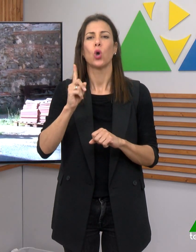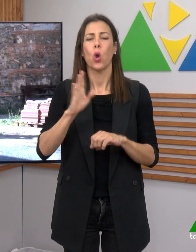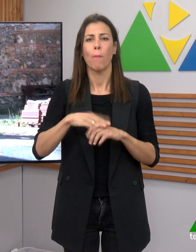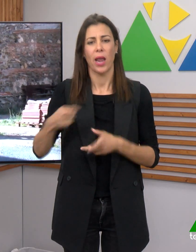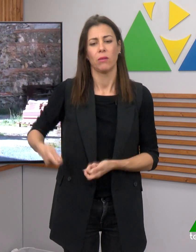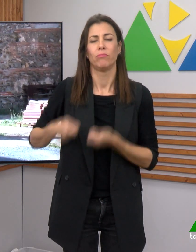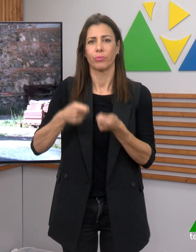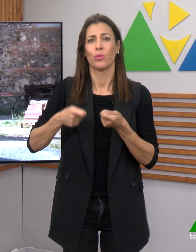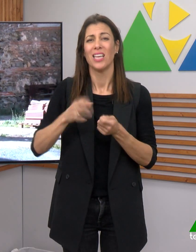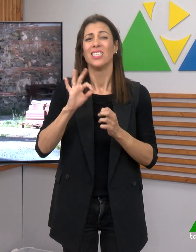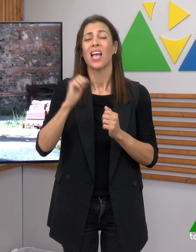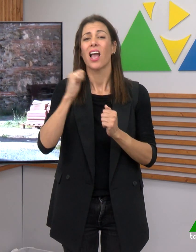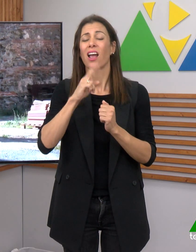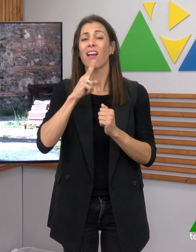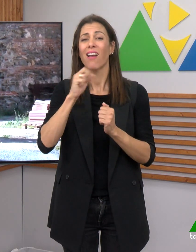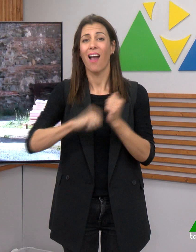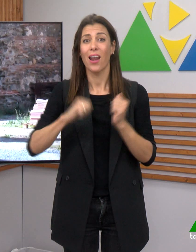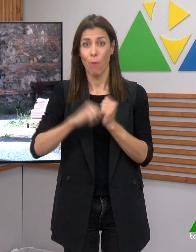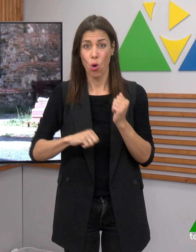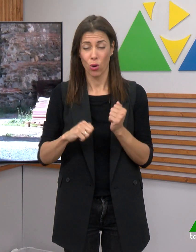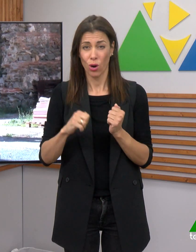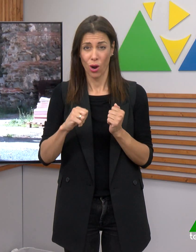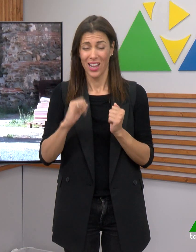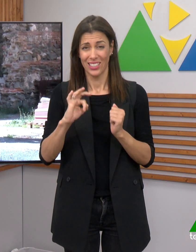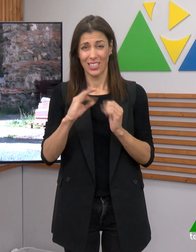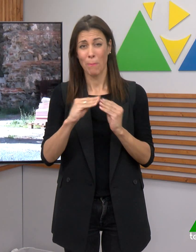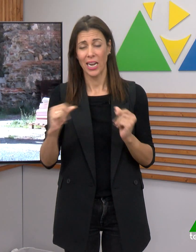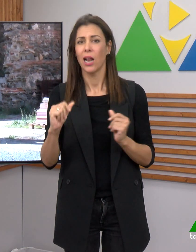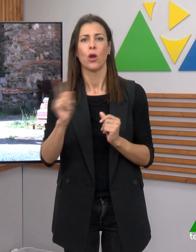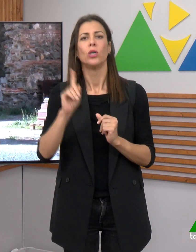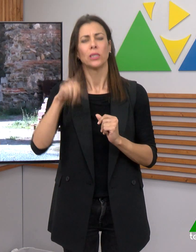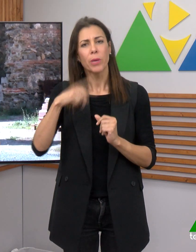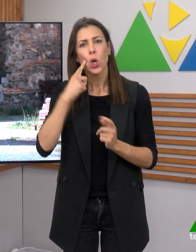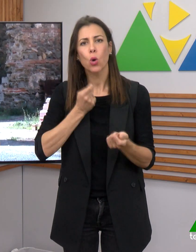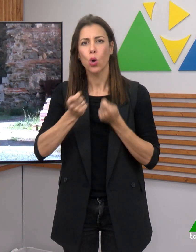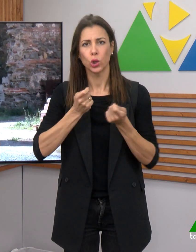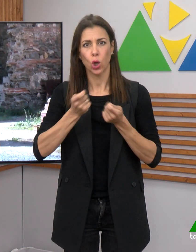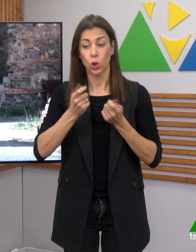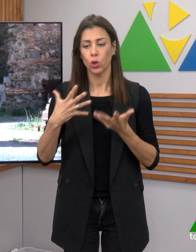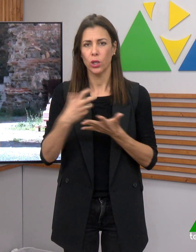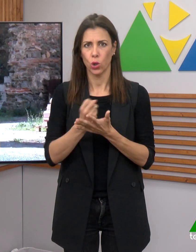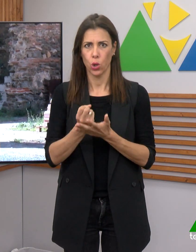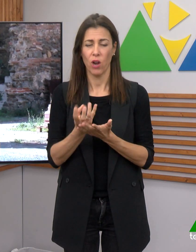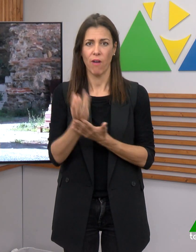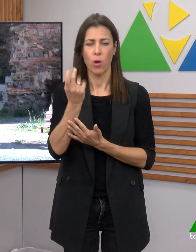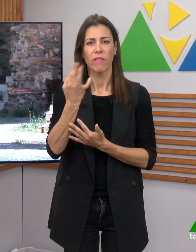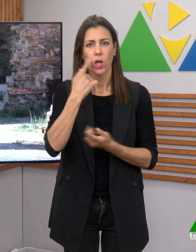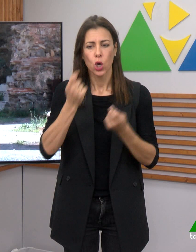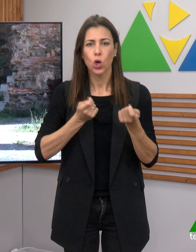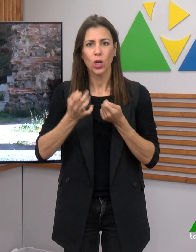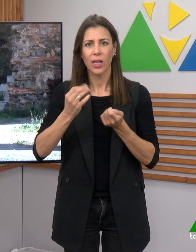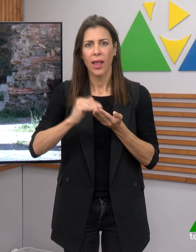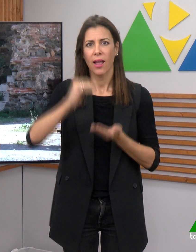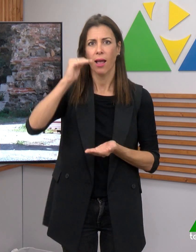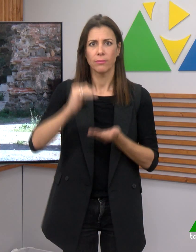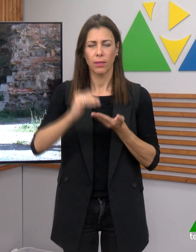carbón mineral a los hornos, sino también pues, el control del vapor. Aquí había que controlar la cantidad de vapor que